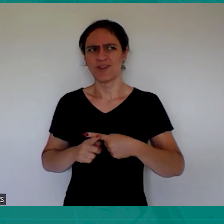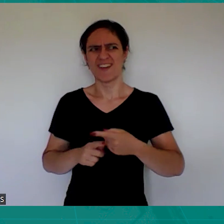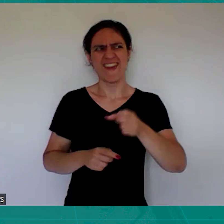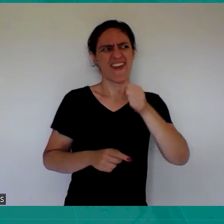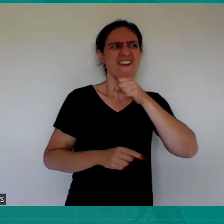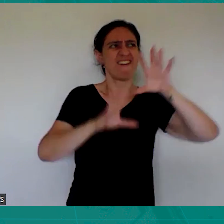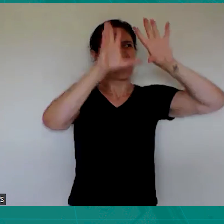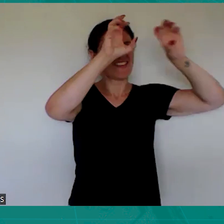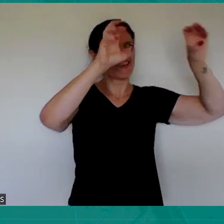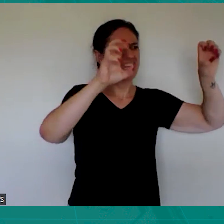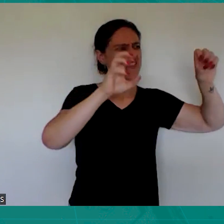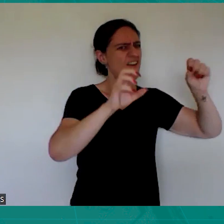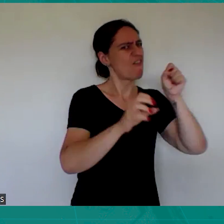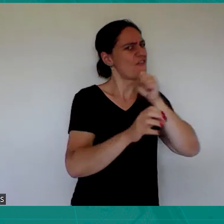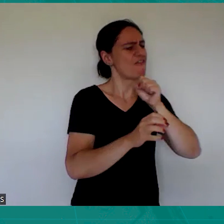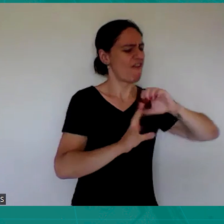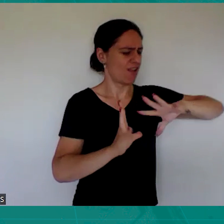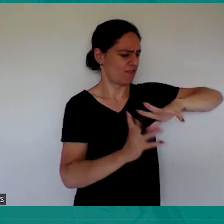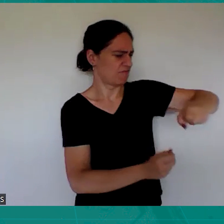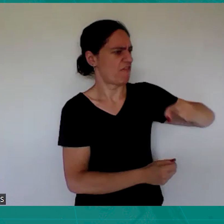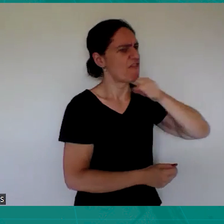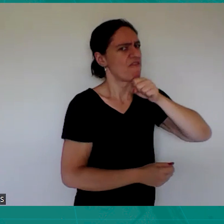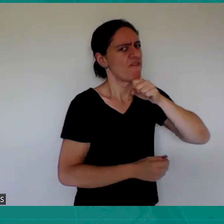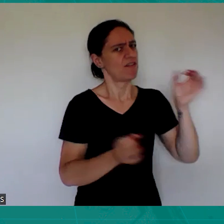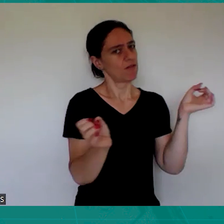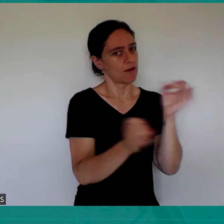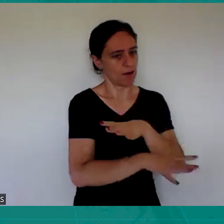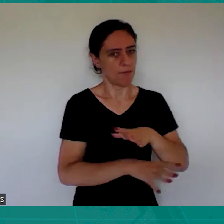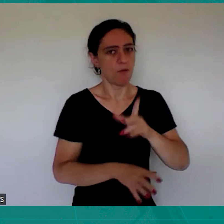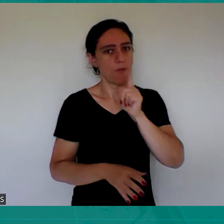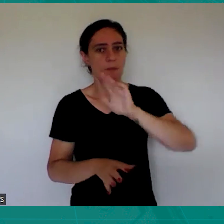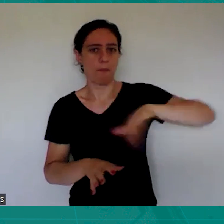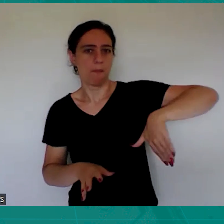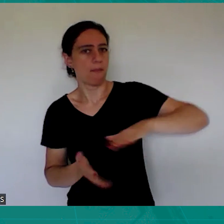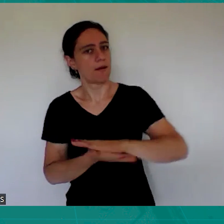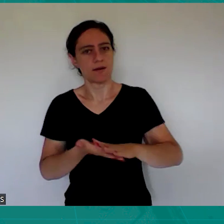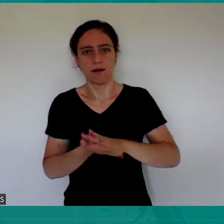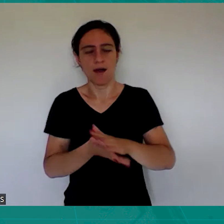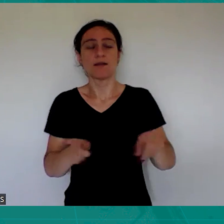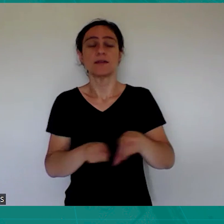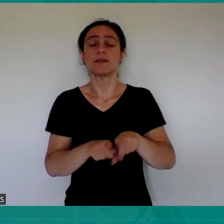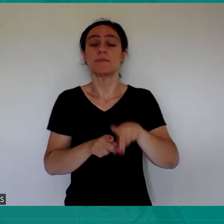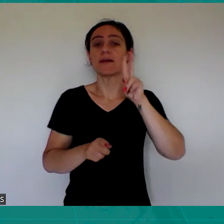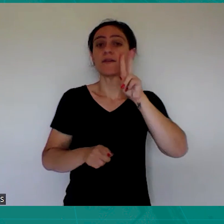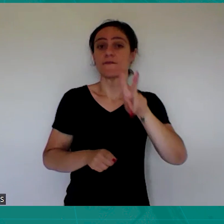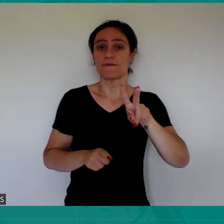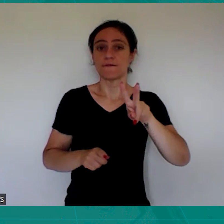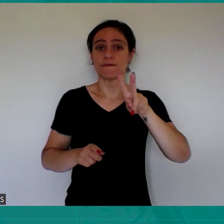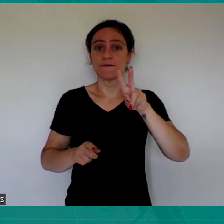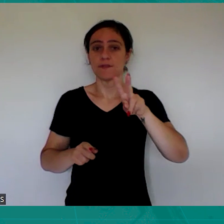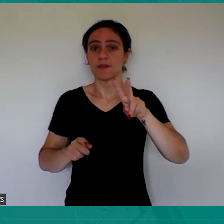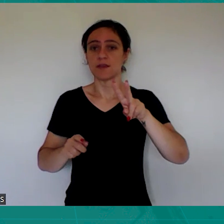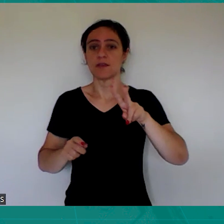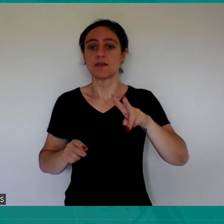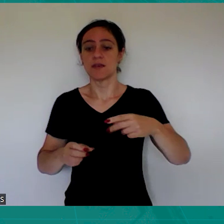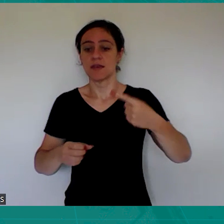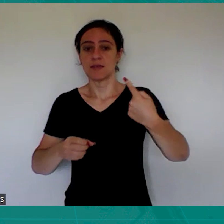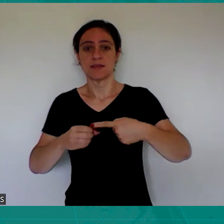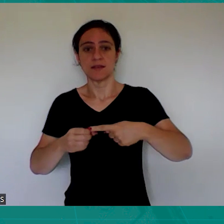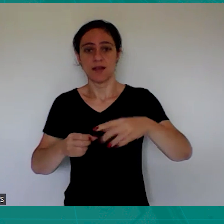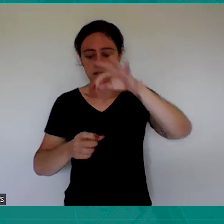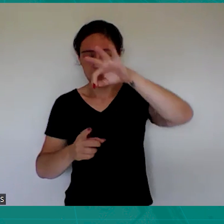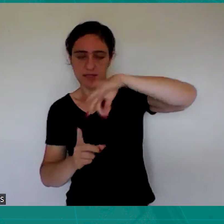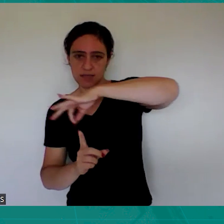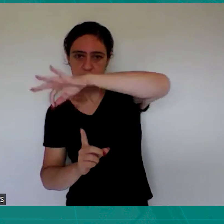mar já não existe. Vi também a cidade santa, a nova Jerusalém, que descia do céu da parte de